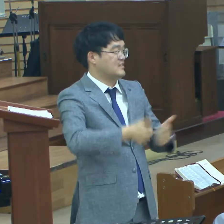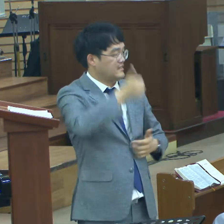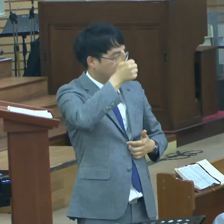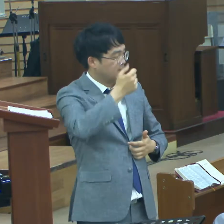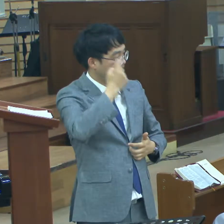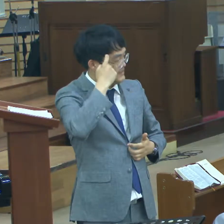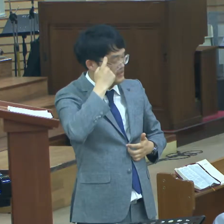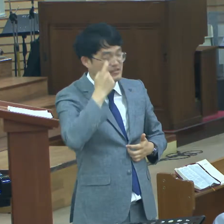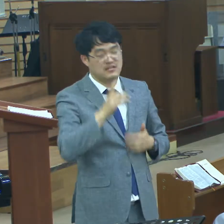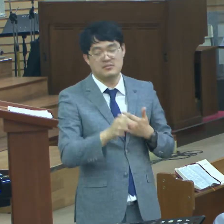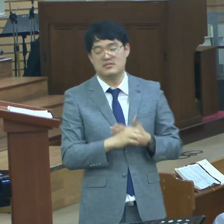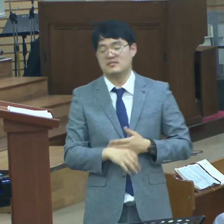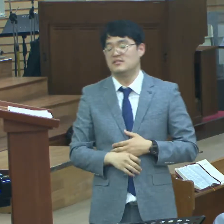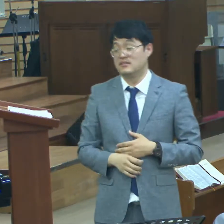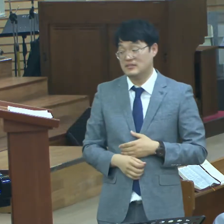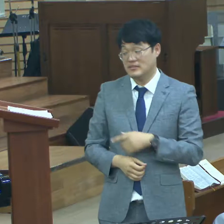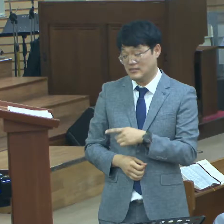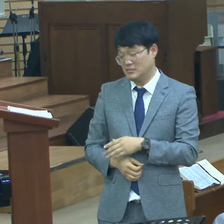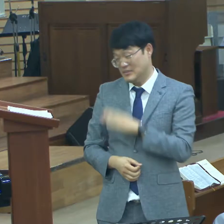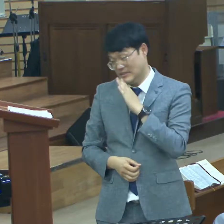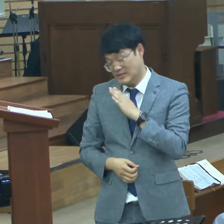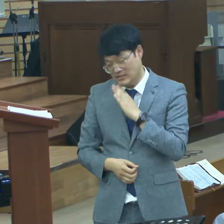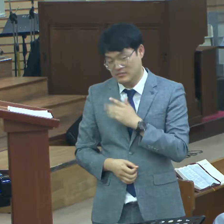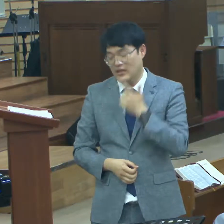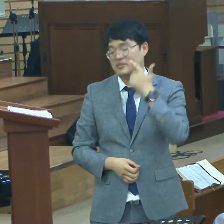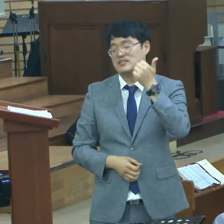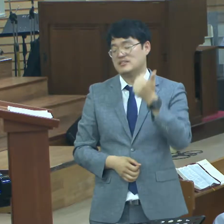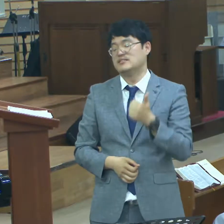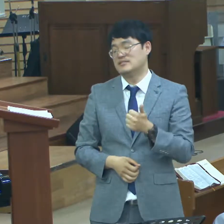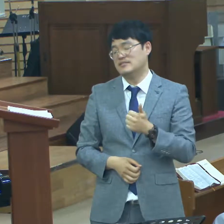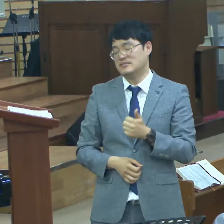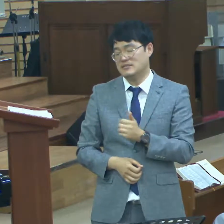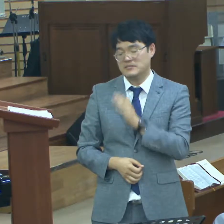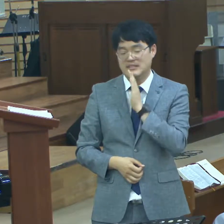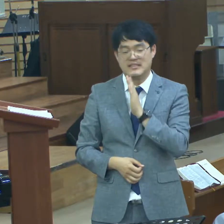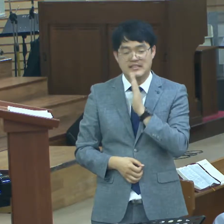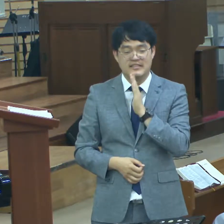이미 이제 하고 싶은 얘기는 다 한 게 돼요.